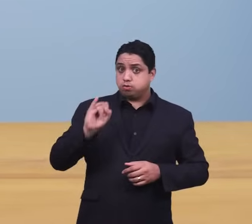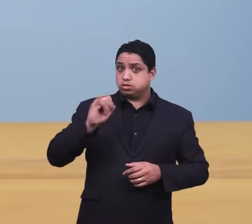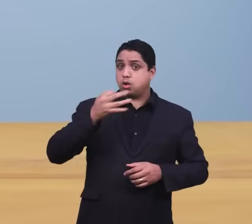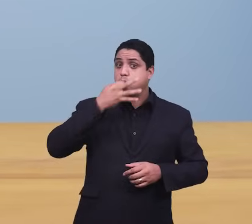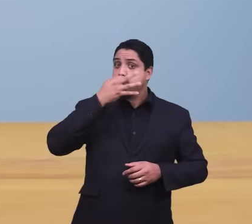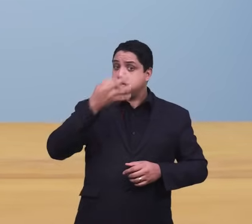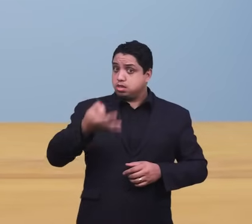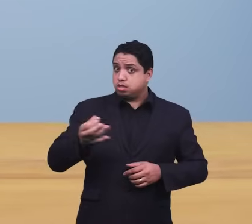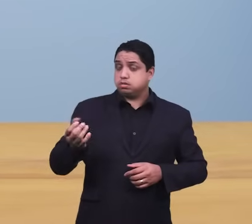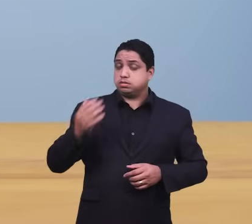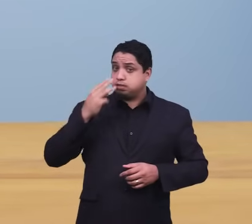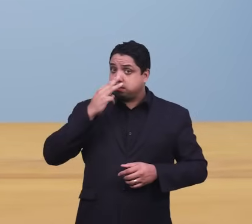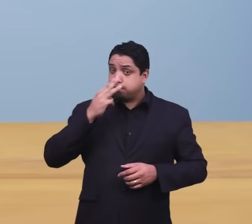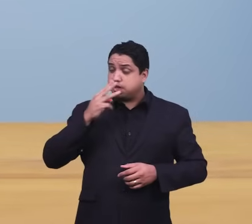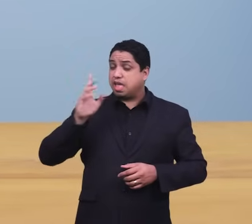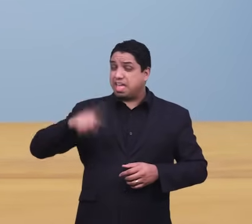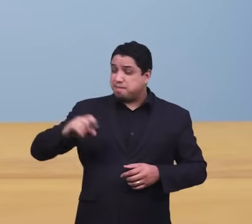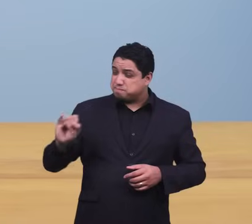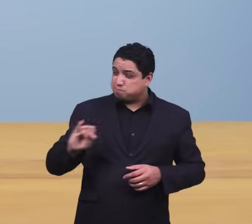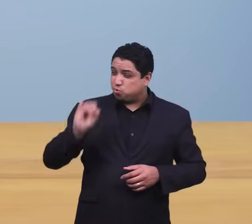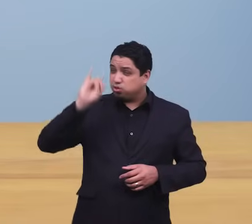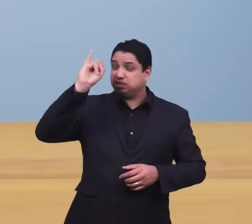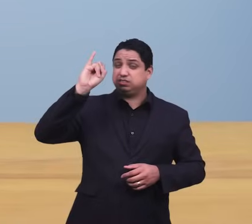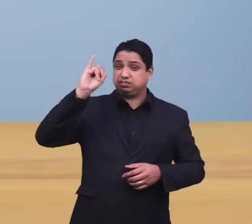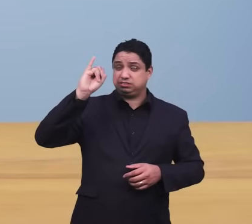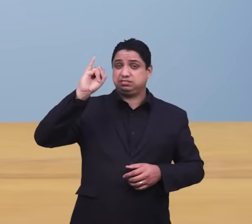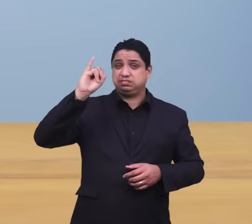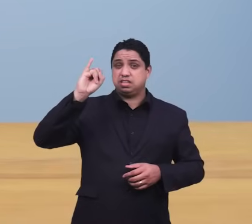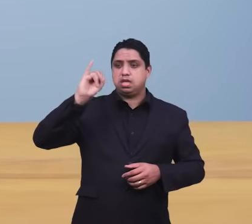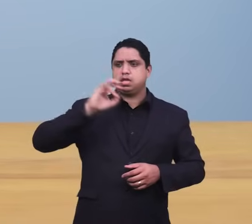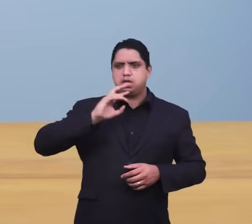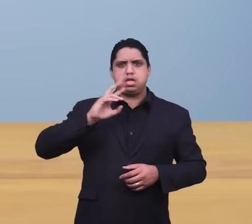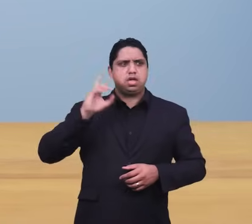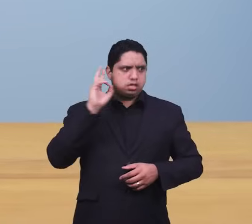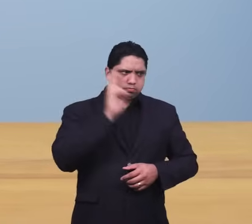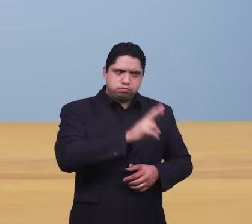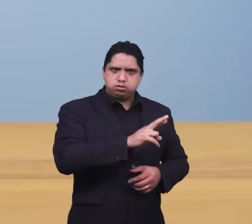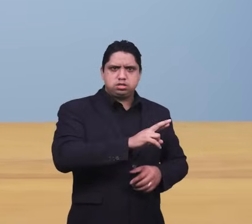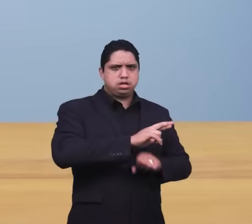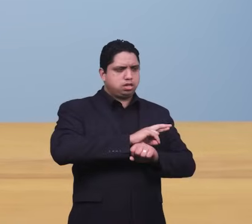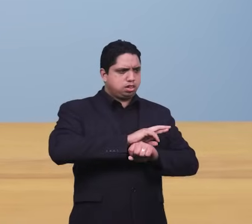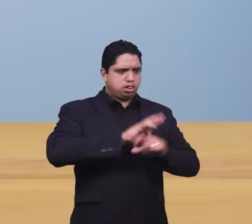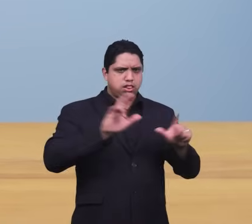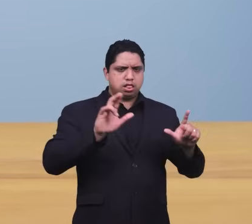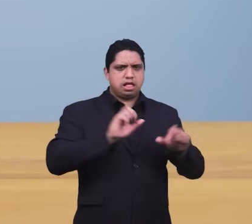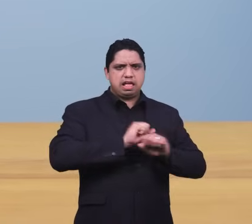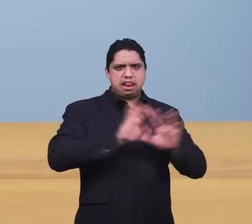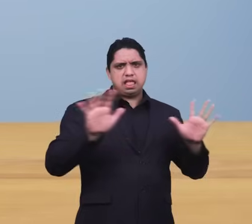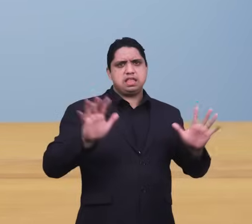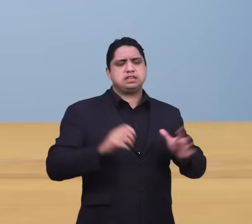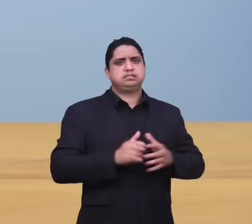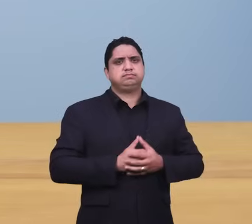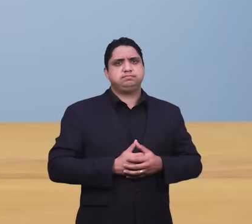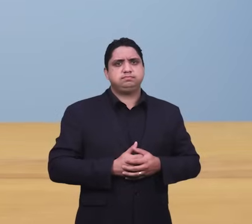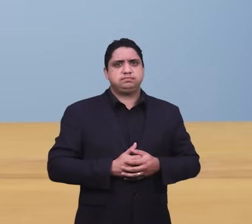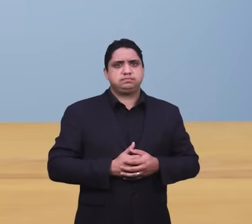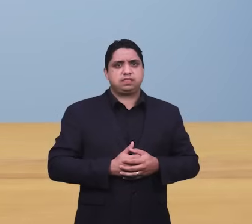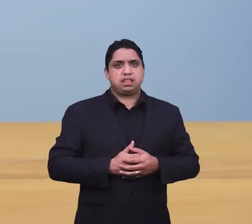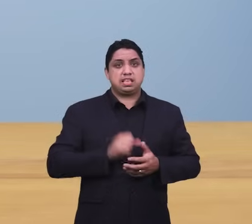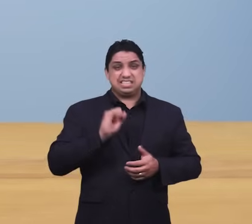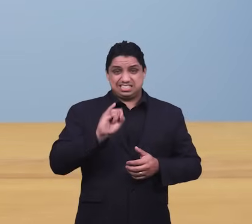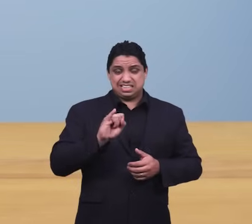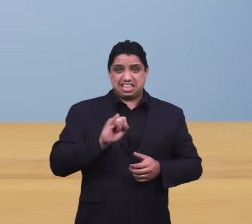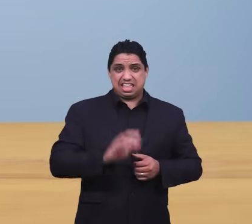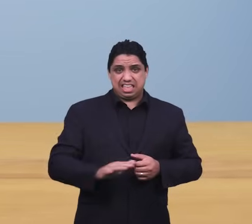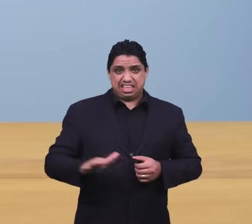mãe e procurar responder aquelas dúvidas, aquela demanda dela por busca de um diagnóstico. Se a criança é